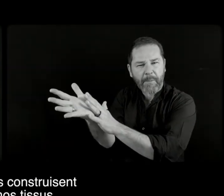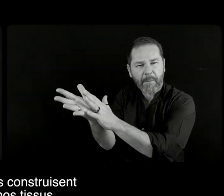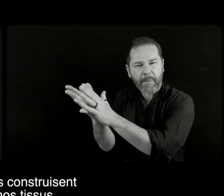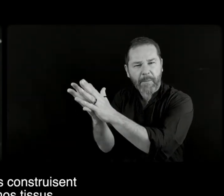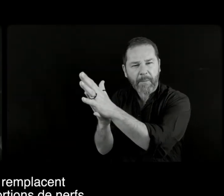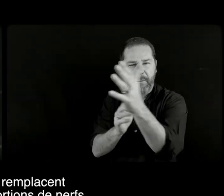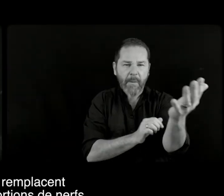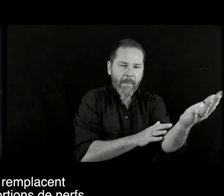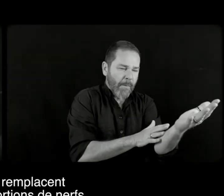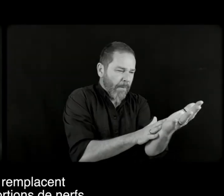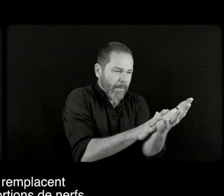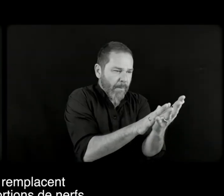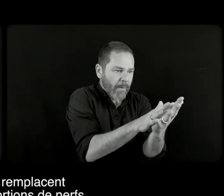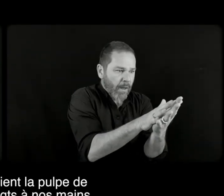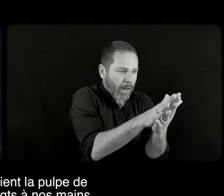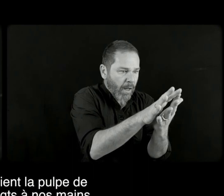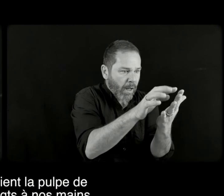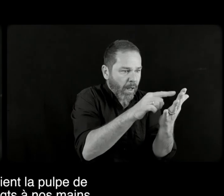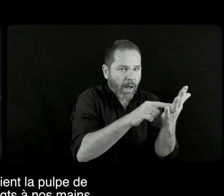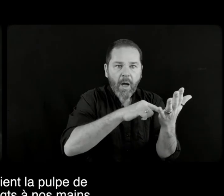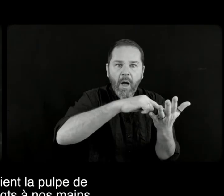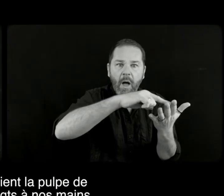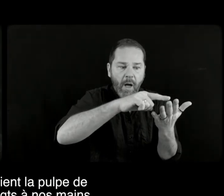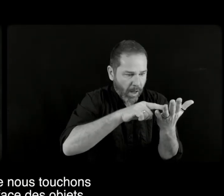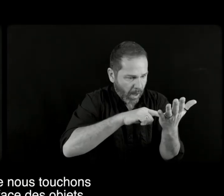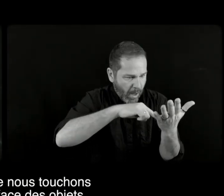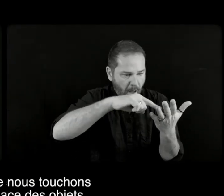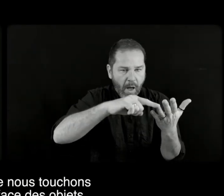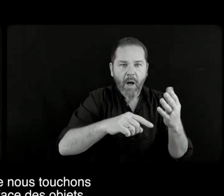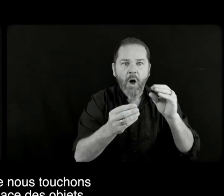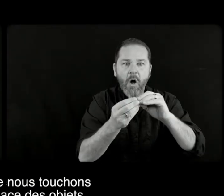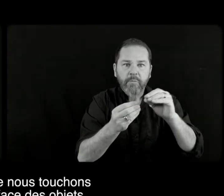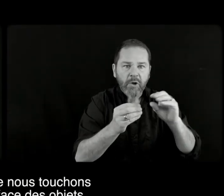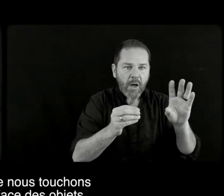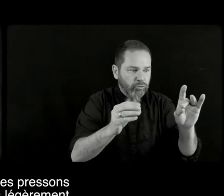nos tissus et remplacent les portions de nerfs qui relient la pulpe de nos doigts à nos mains